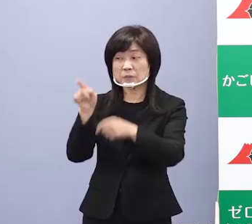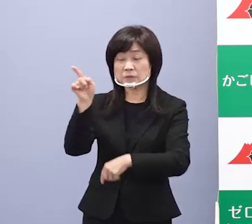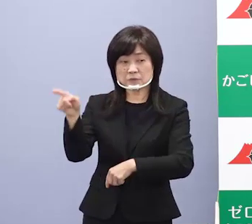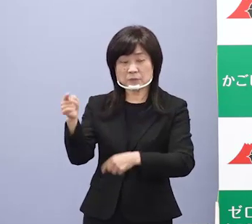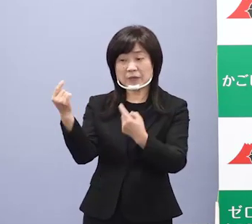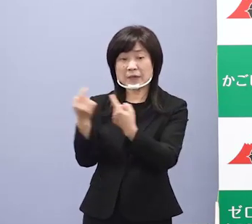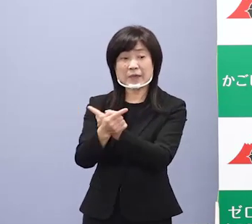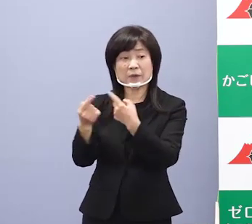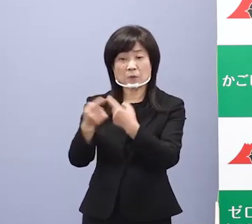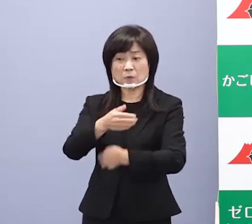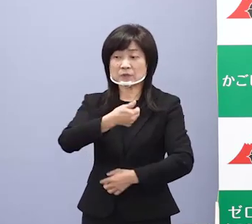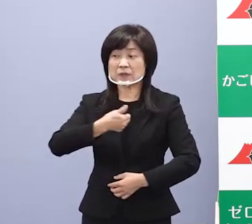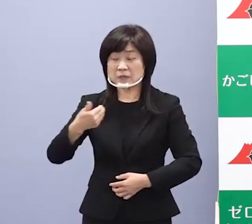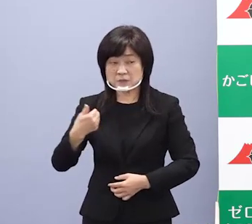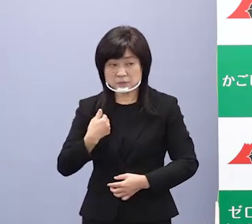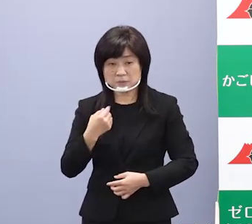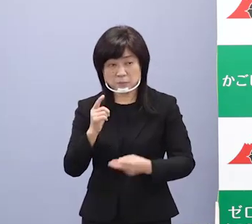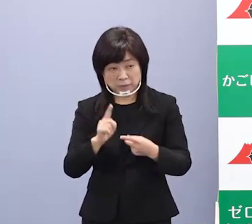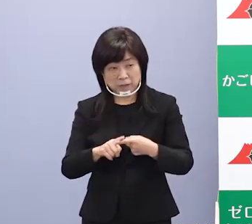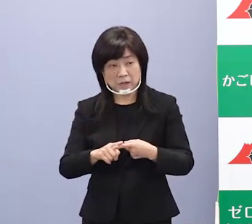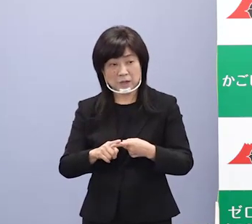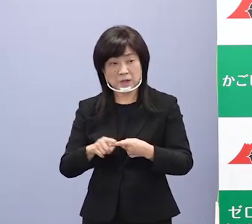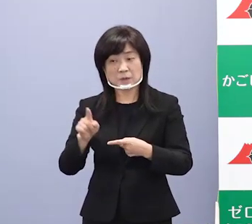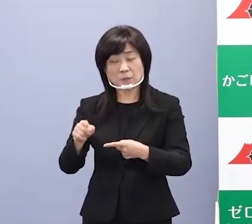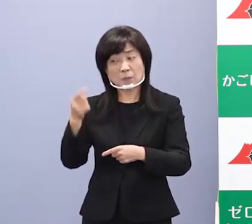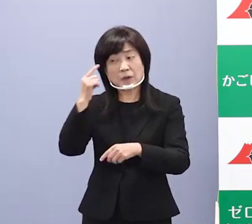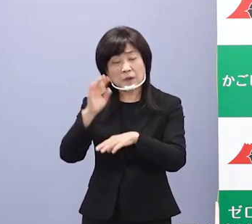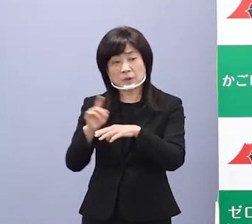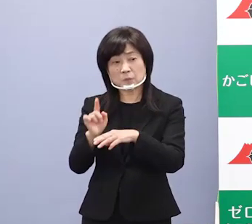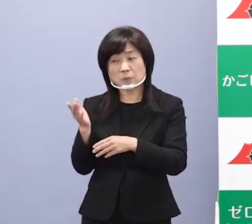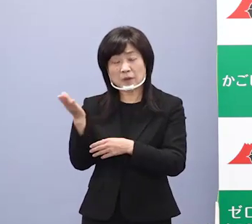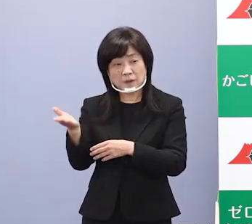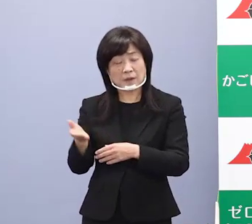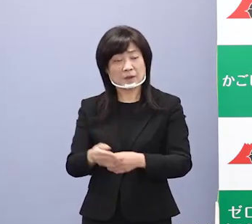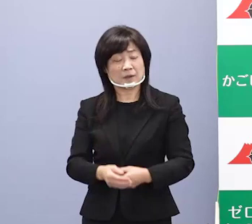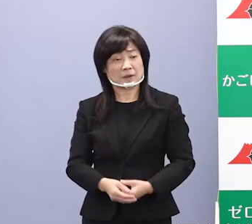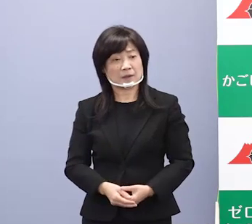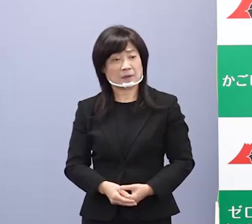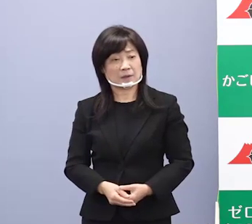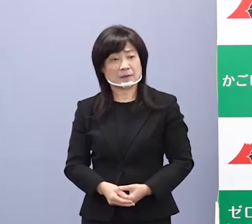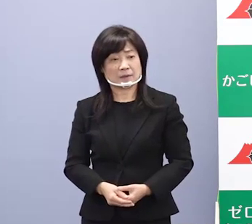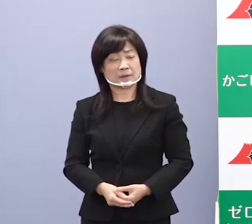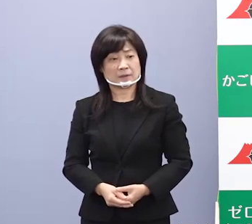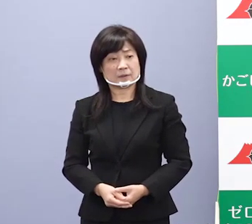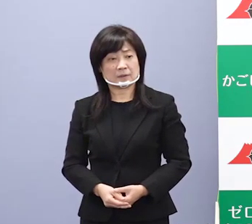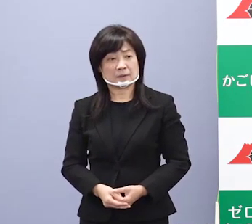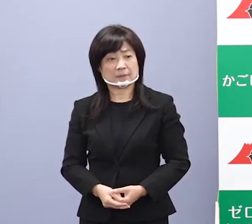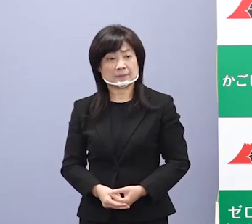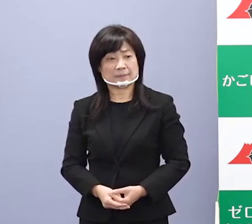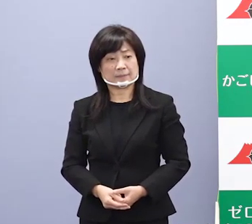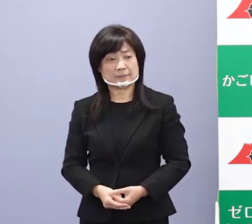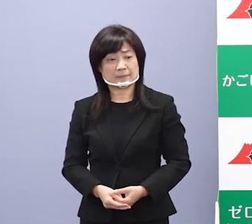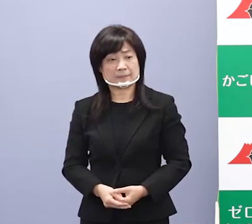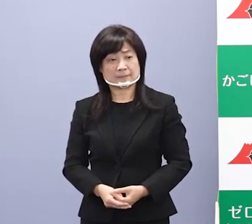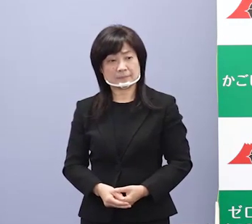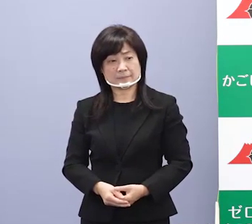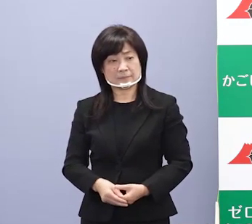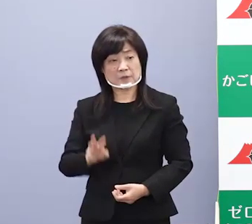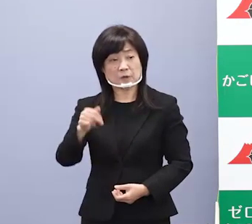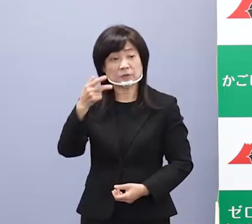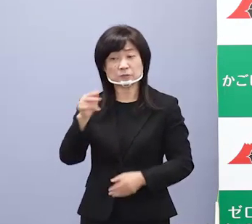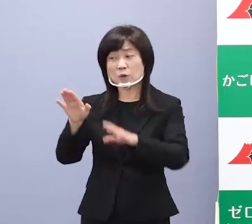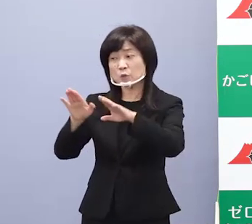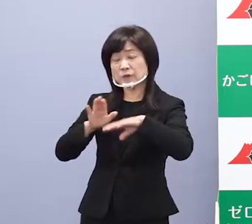更は技術的に可能であるとか、どういう感触というかそういう、市としては聞いているんでしょう